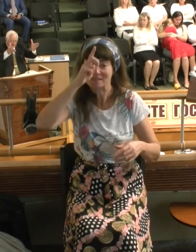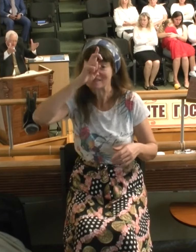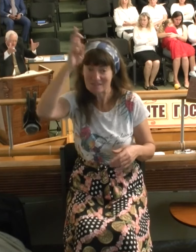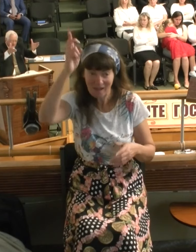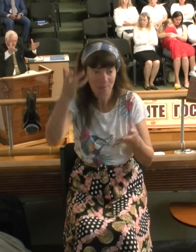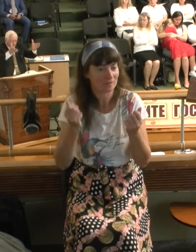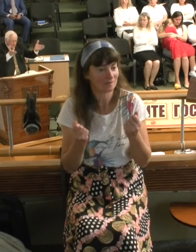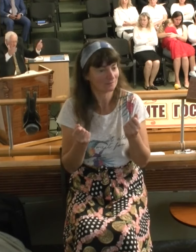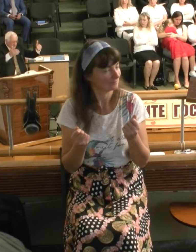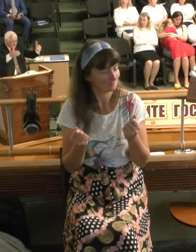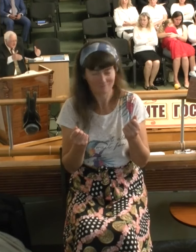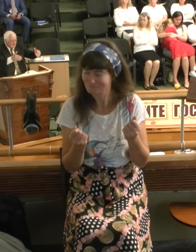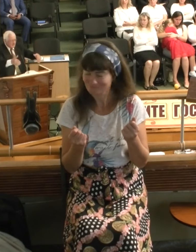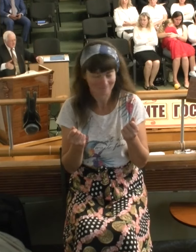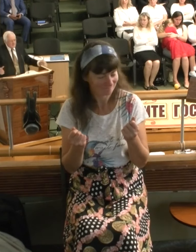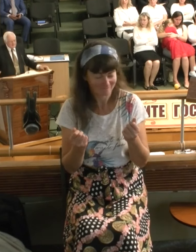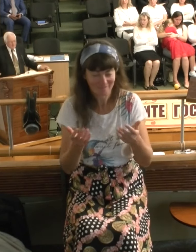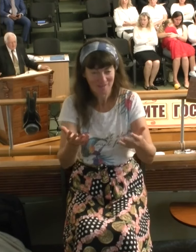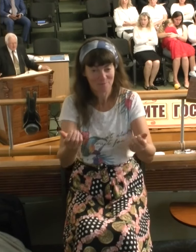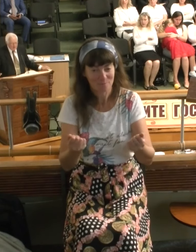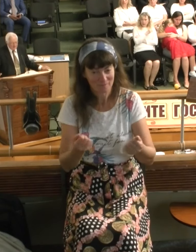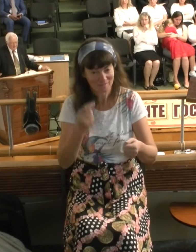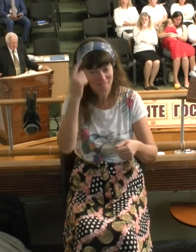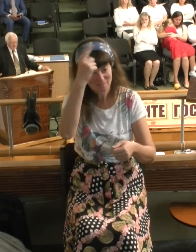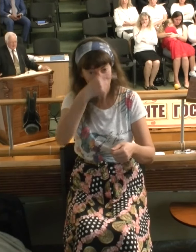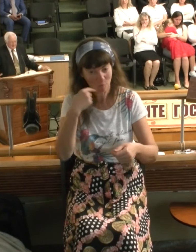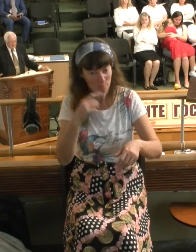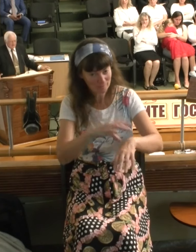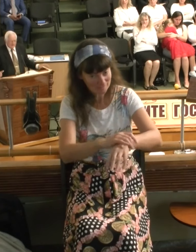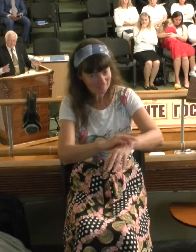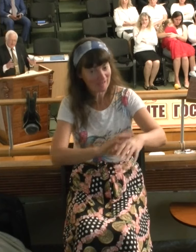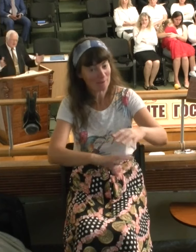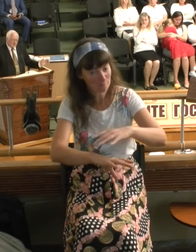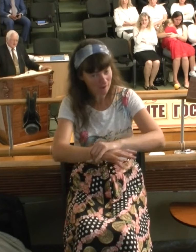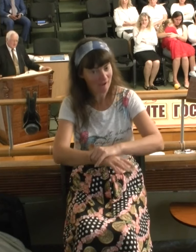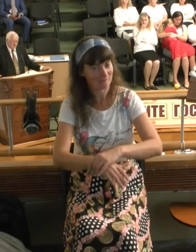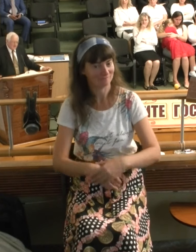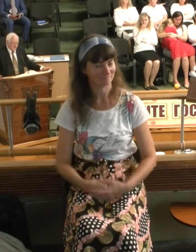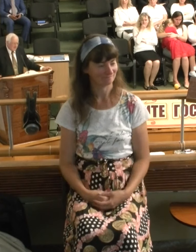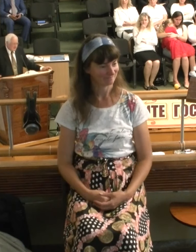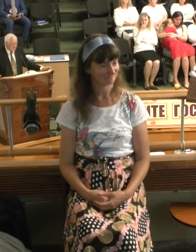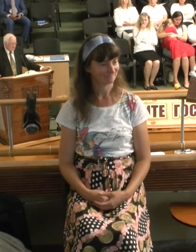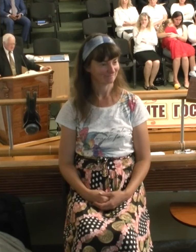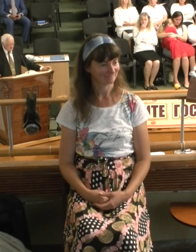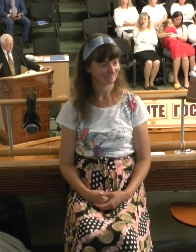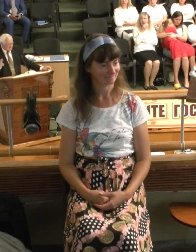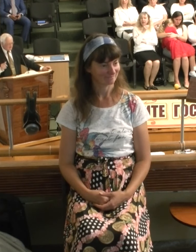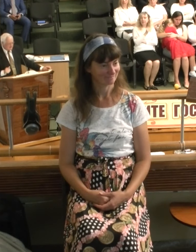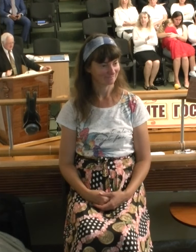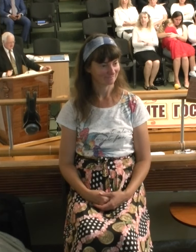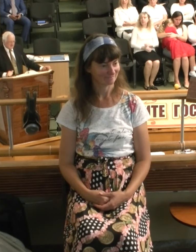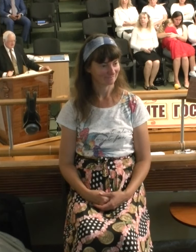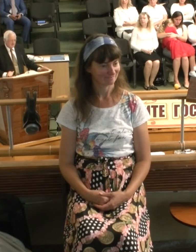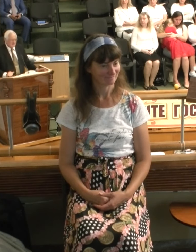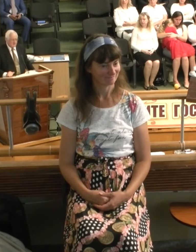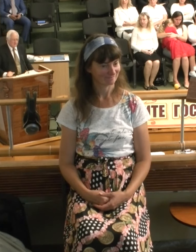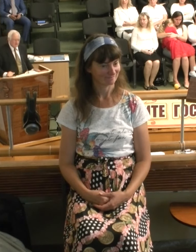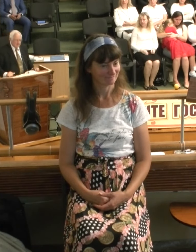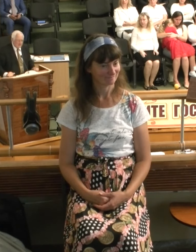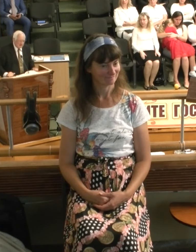царей, но Он принял образ раба. Нам непонятно сегодня рабы, хотя они